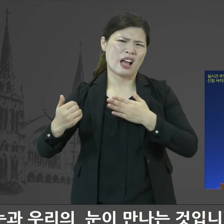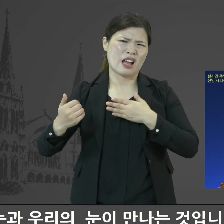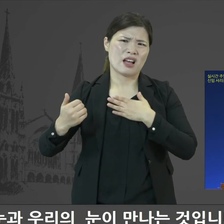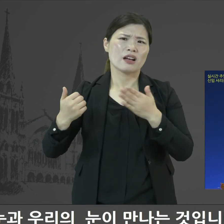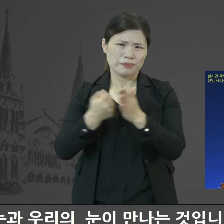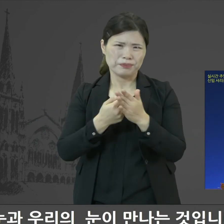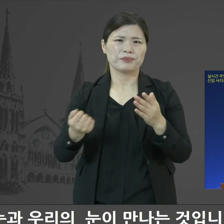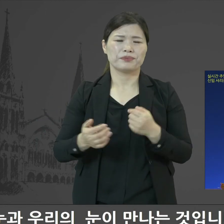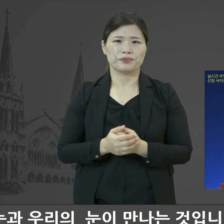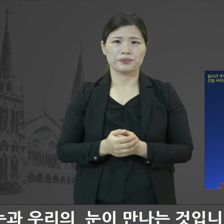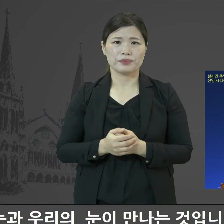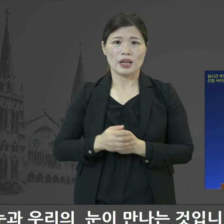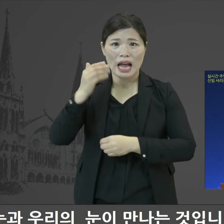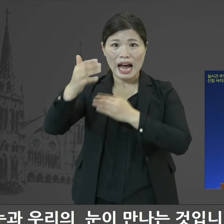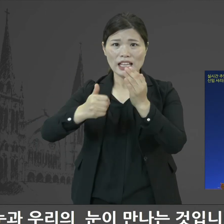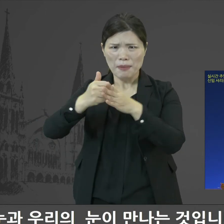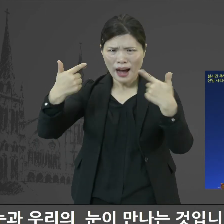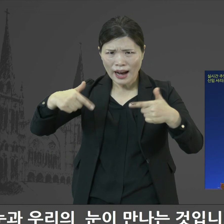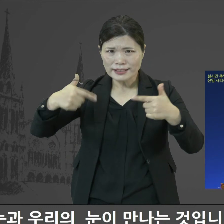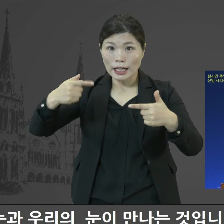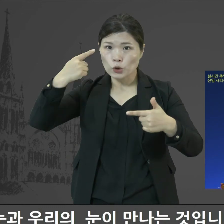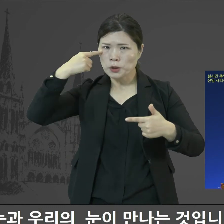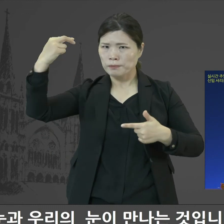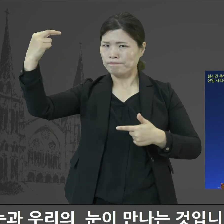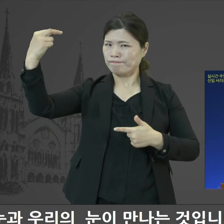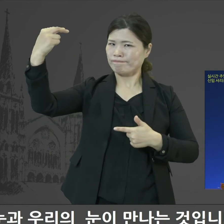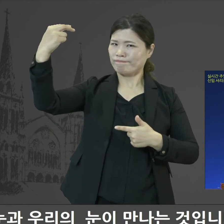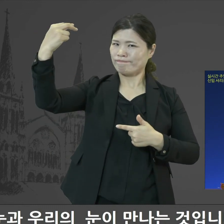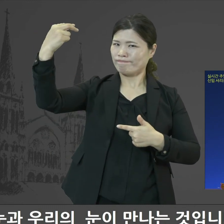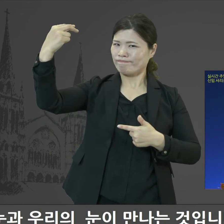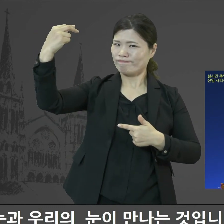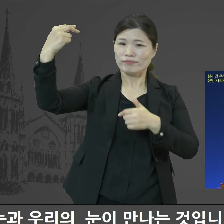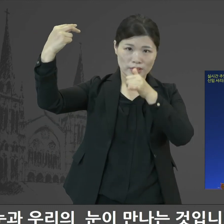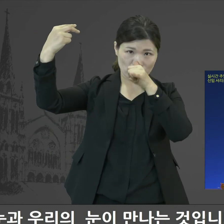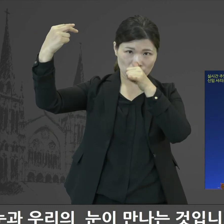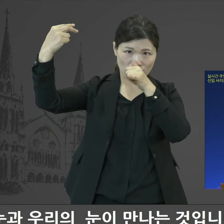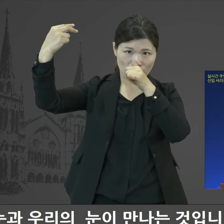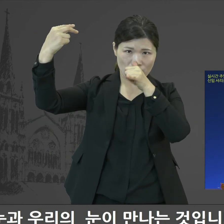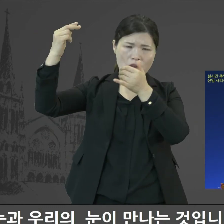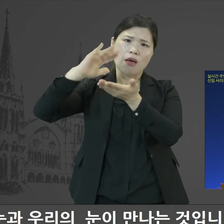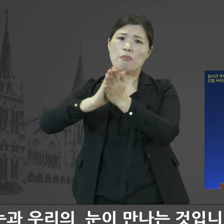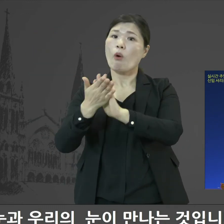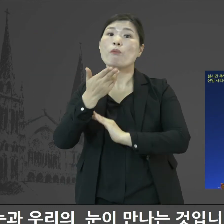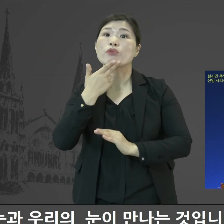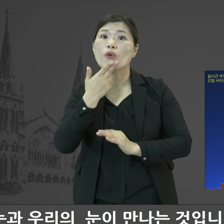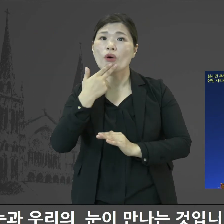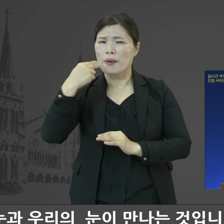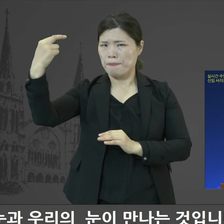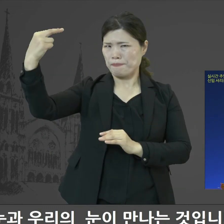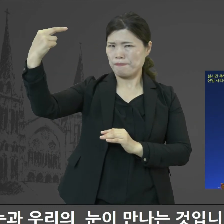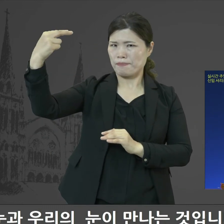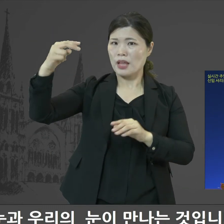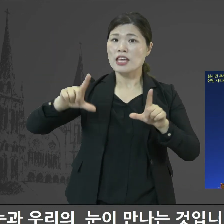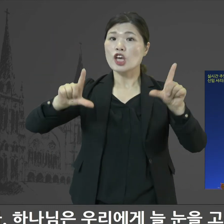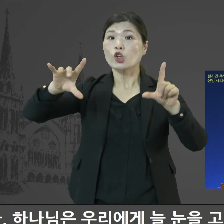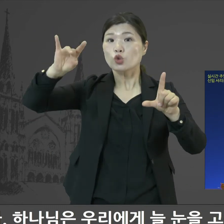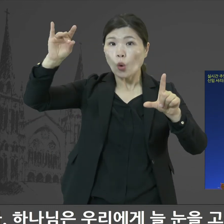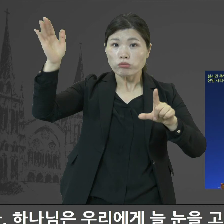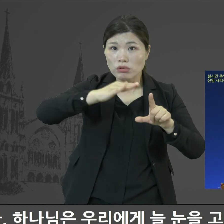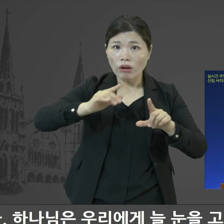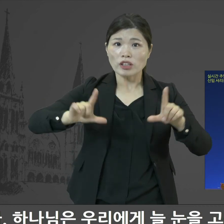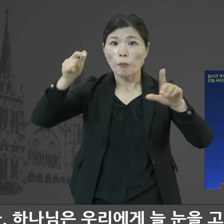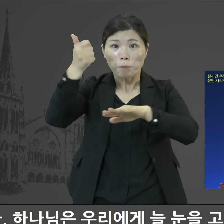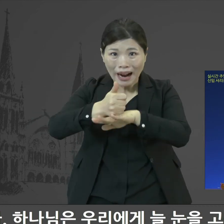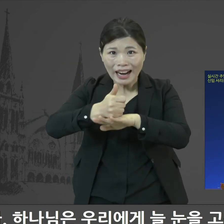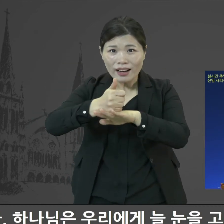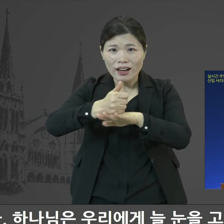우리에게 늘 눈을 고정하고 계십니다. 그의 눈은 변함이 없습니다. 오늘 말씀 보십시오. 연초부터 연말까지 항상